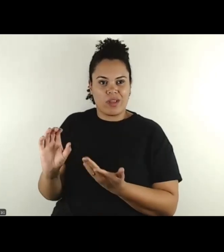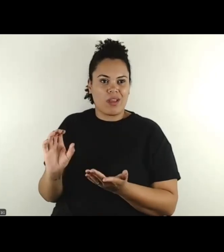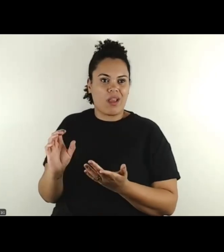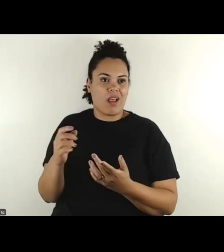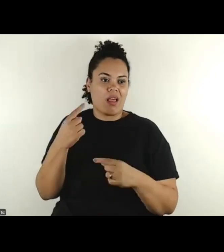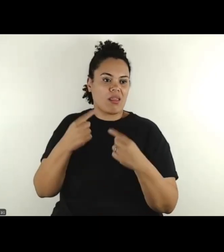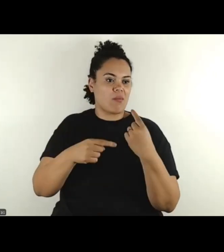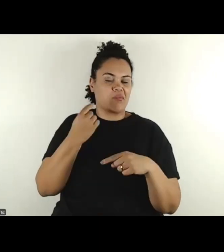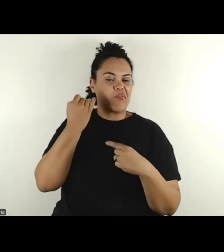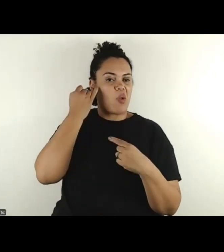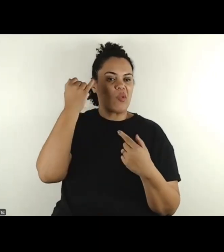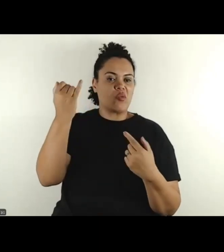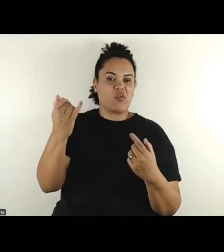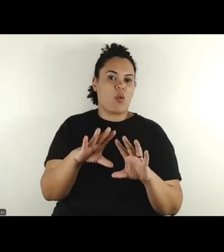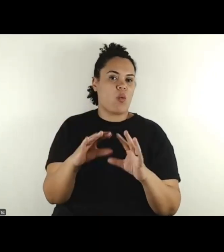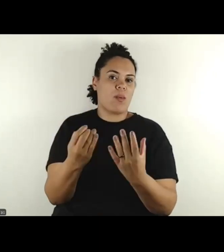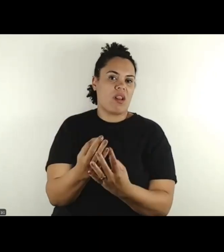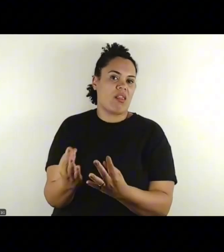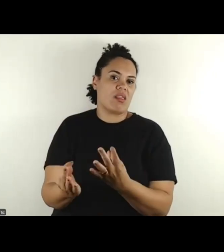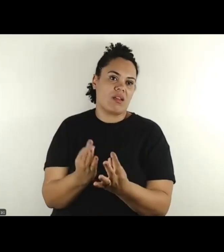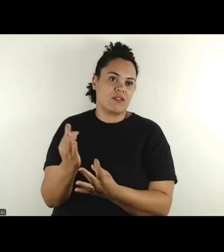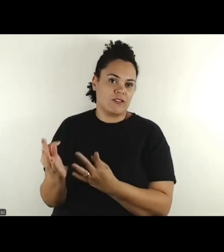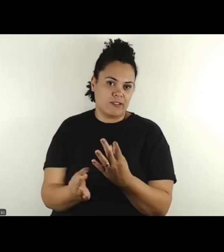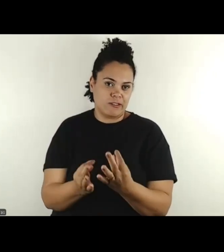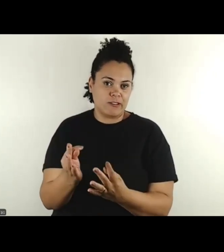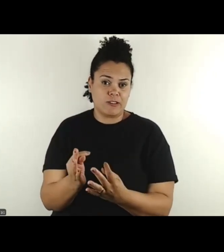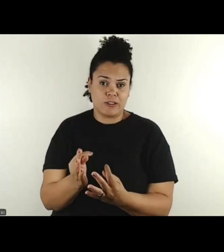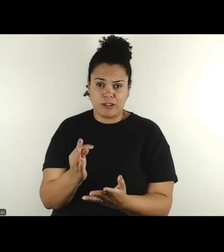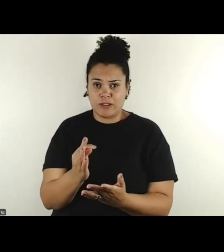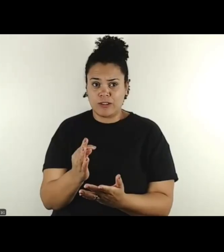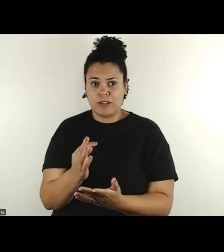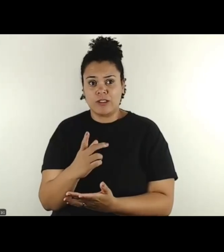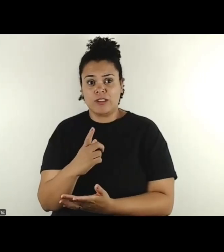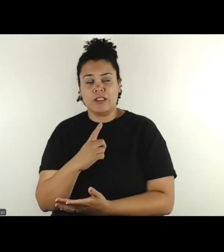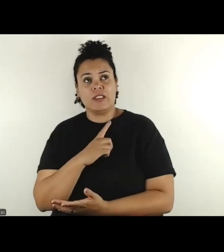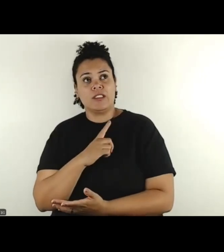política e ideológica das comunidades terapêuticas, que partem de uma